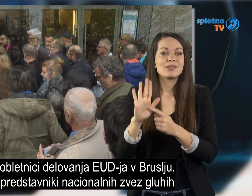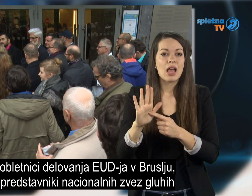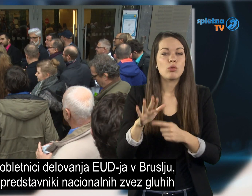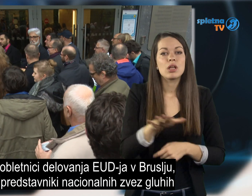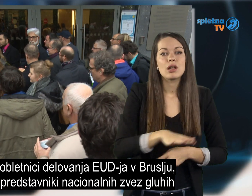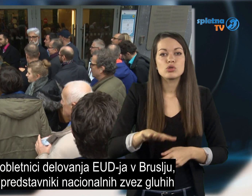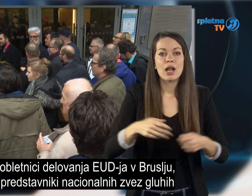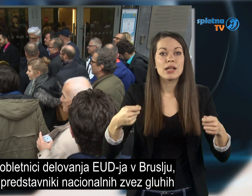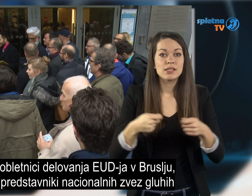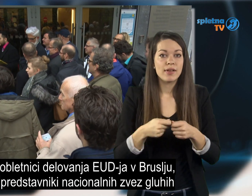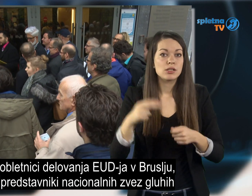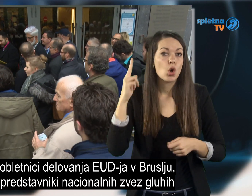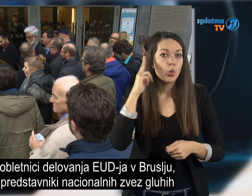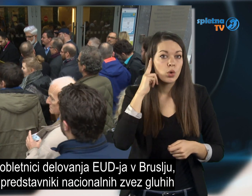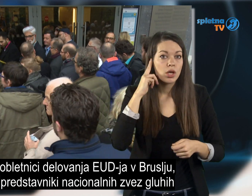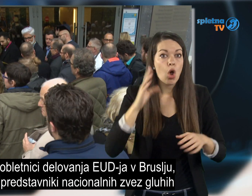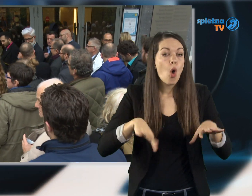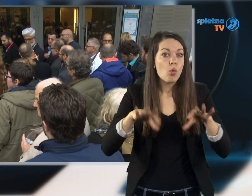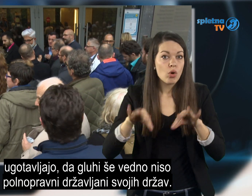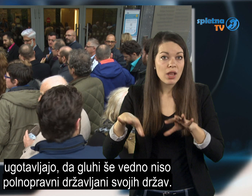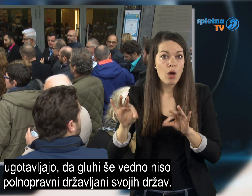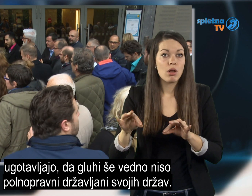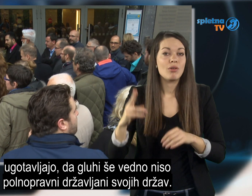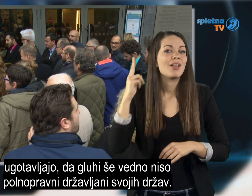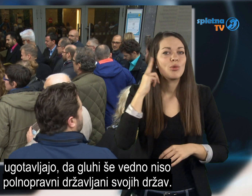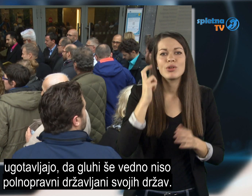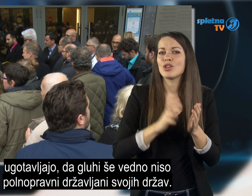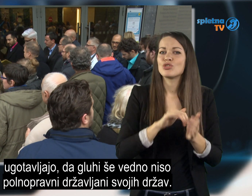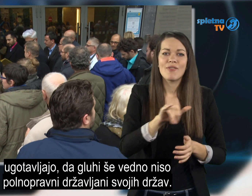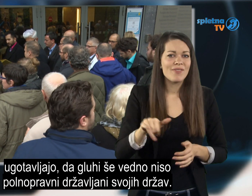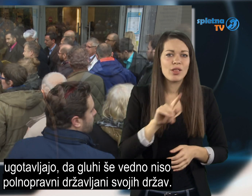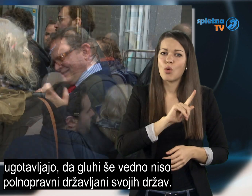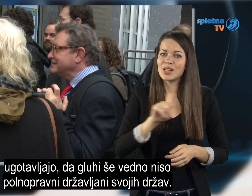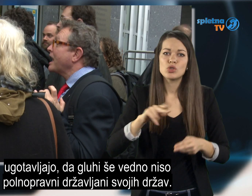gluhi še vedno niso polnopravni državljani svojih držav.